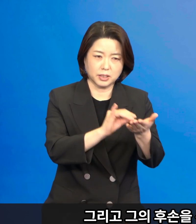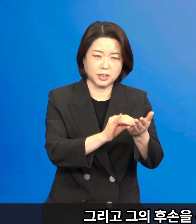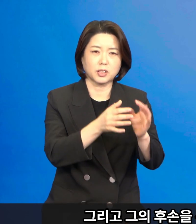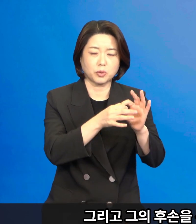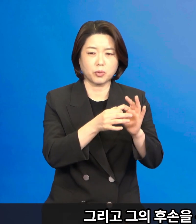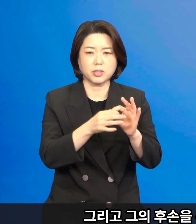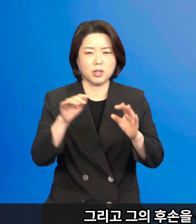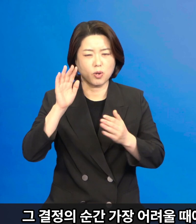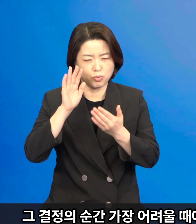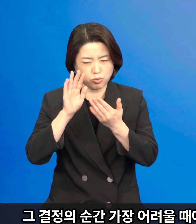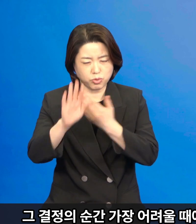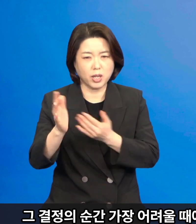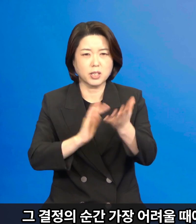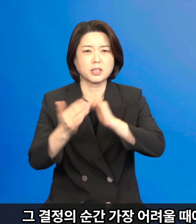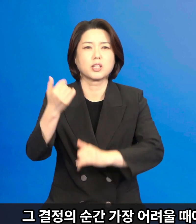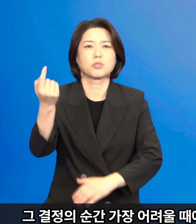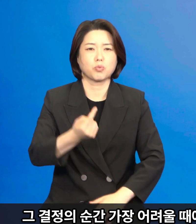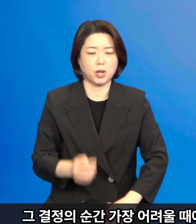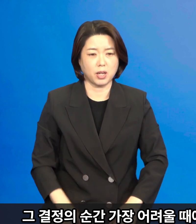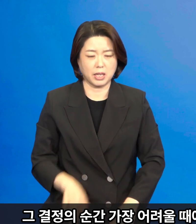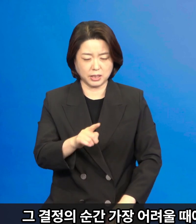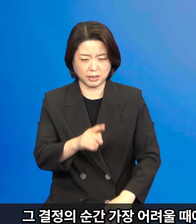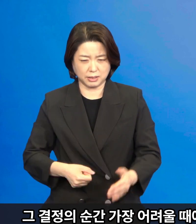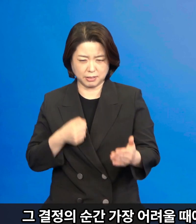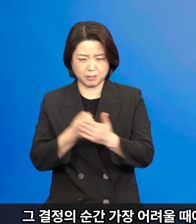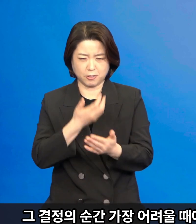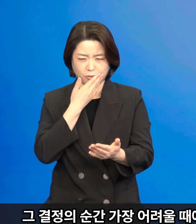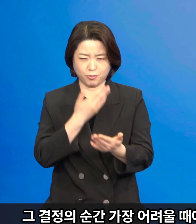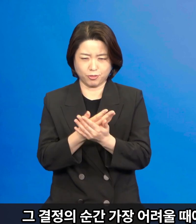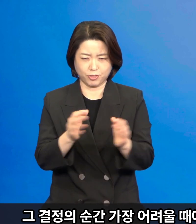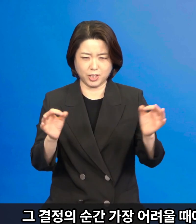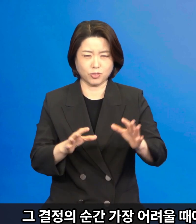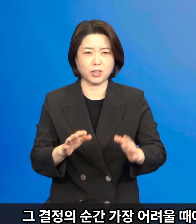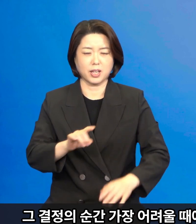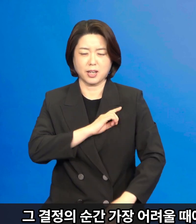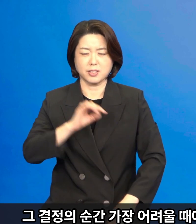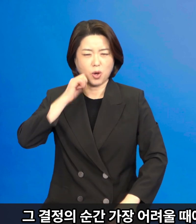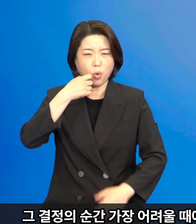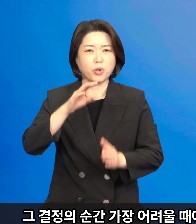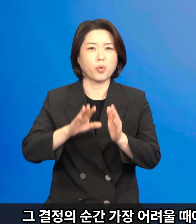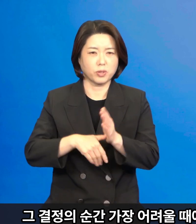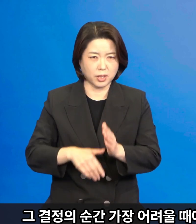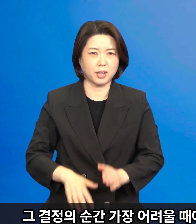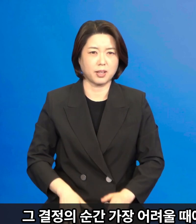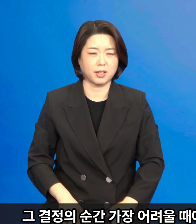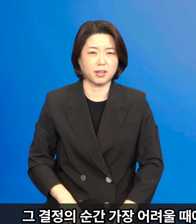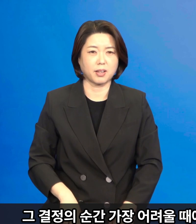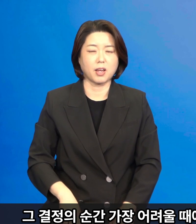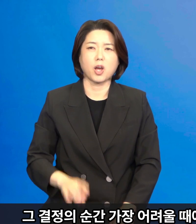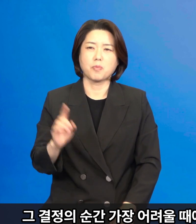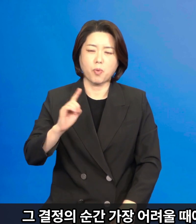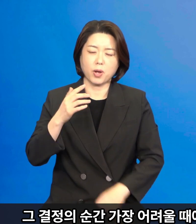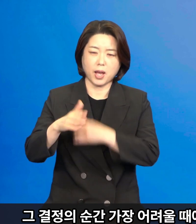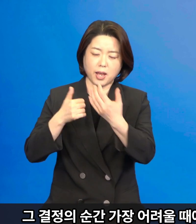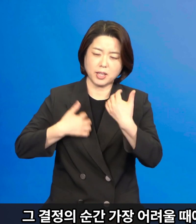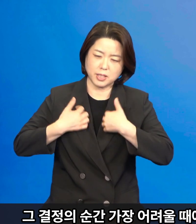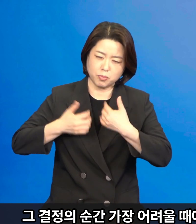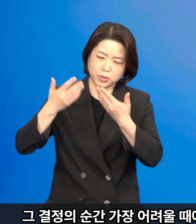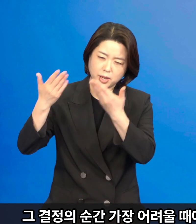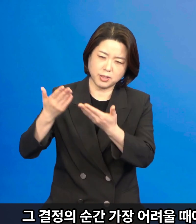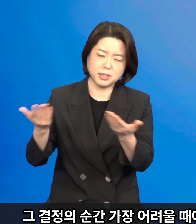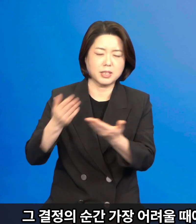거예요. 그 결정의 순간 가장 어려울 때 무엇이 하나님을 기쁘시게 하는 것인가?